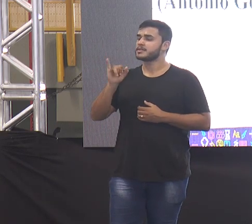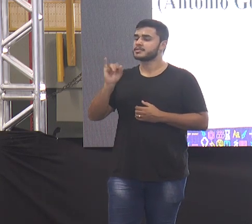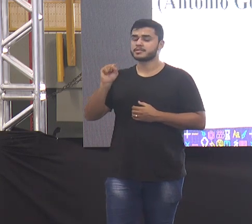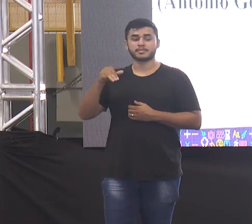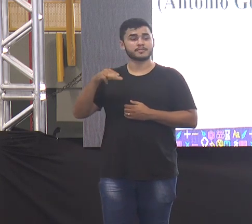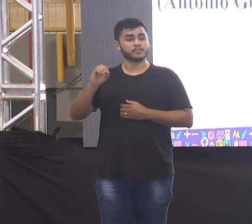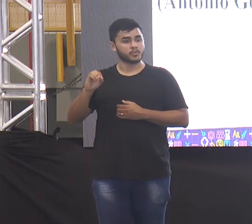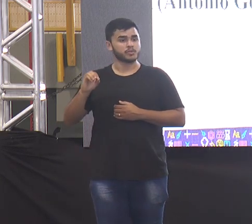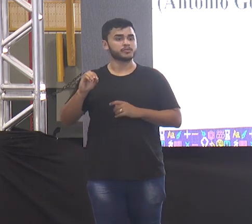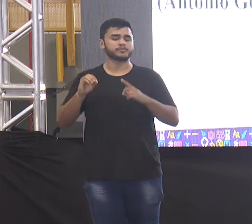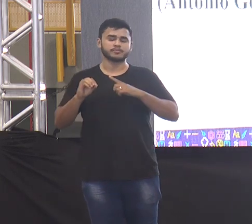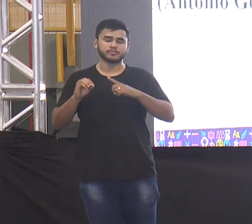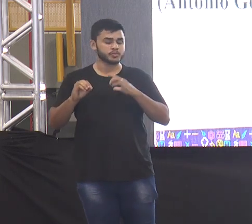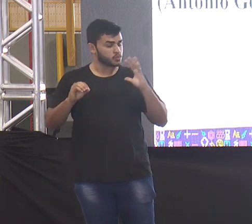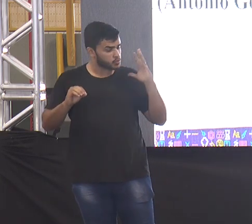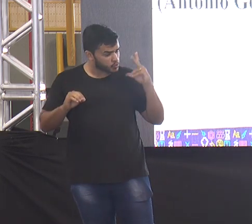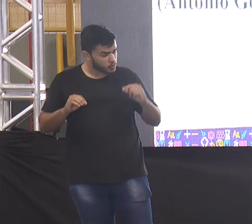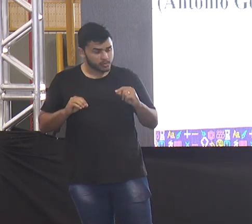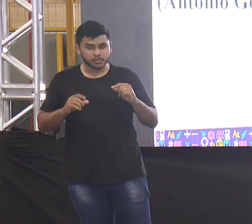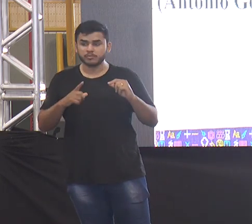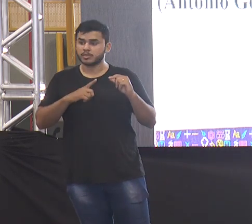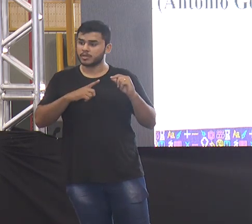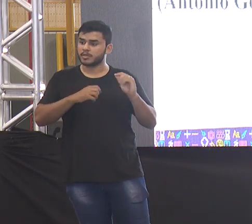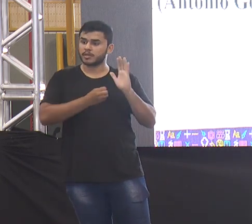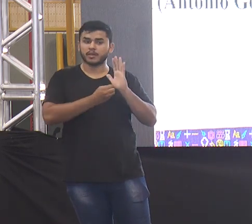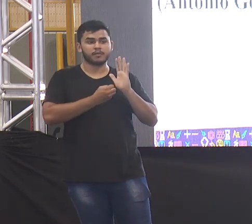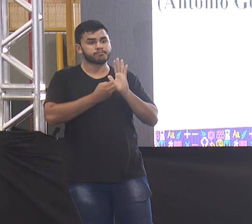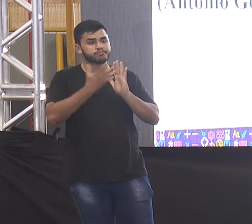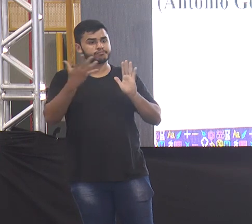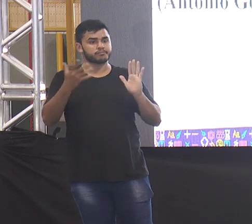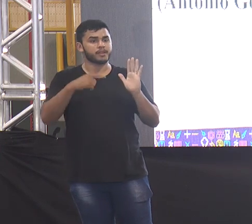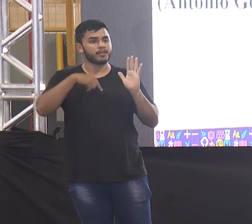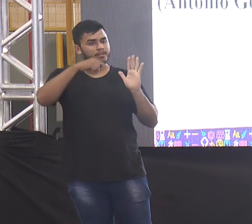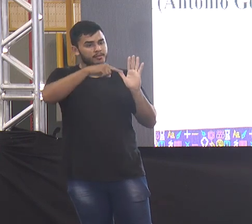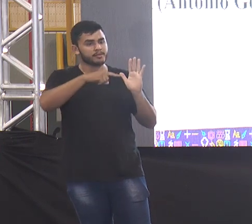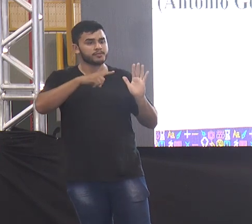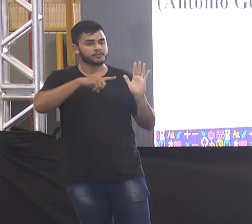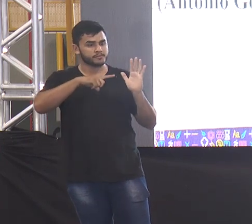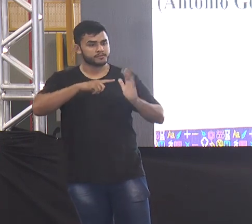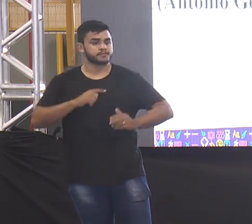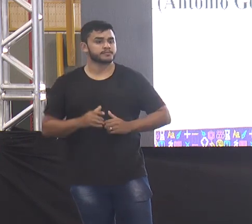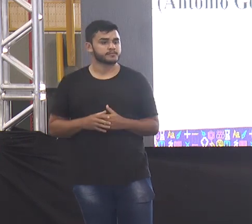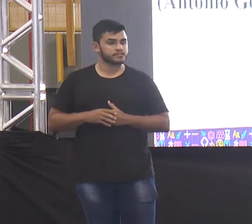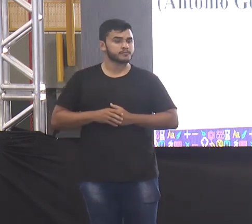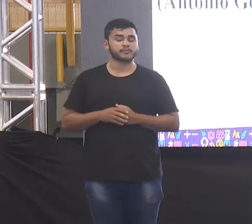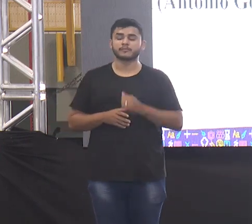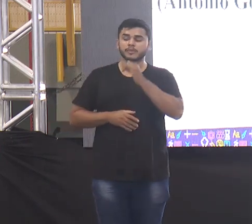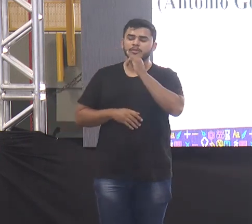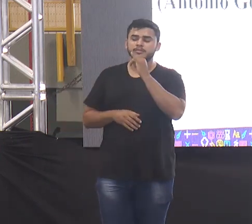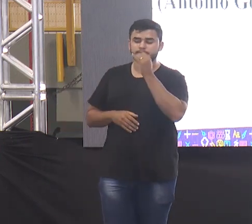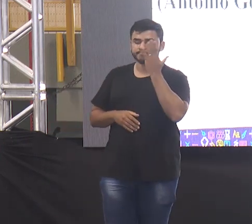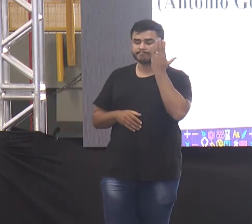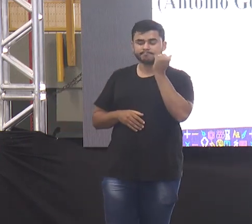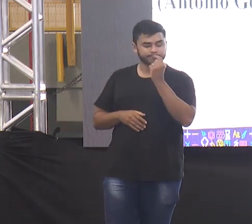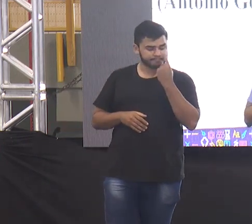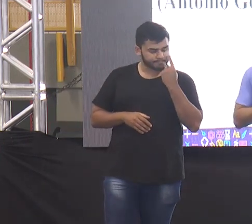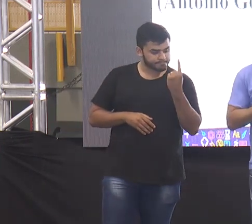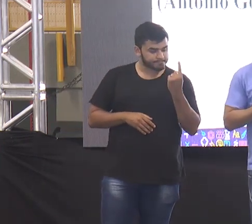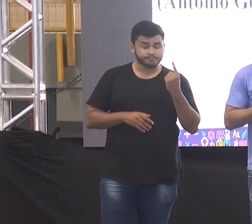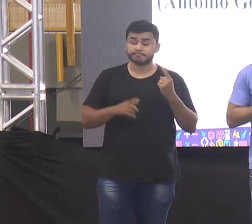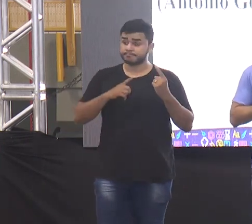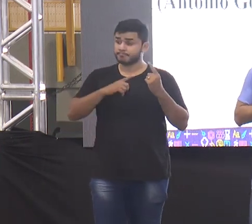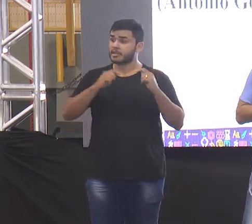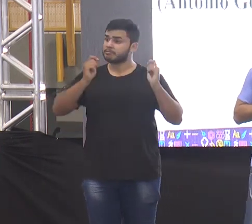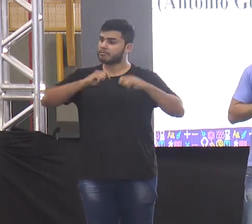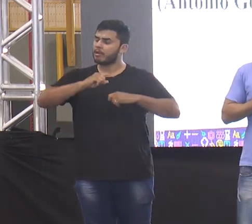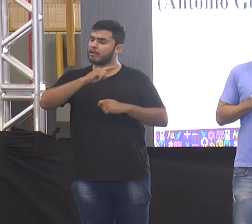100% romântica em tudo esse poema, essa composição. Olha lá, algumas coisas. Perceba que há